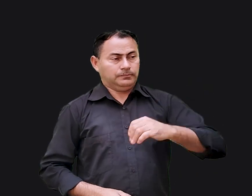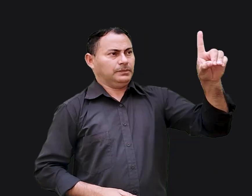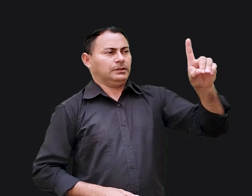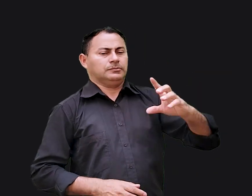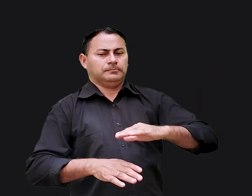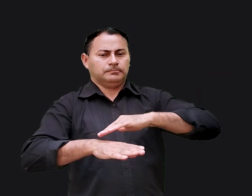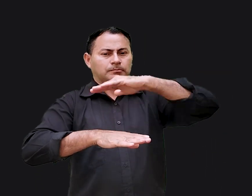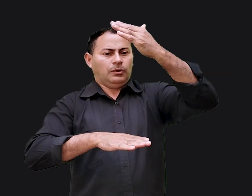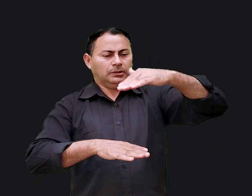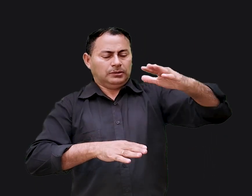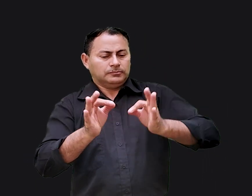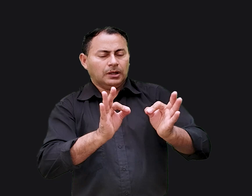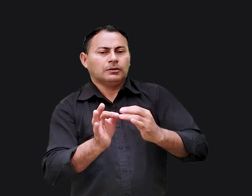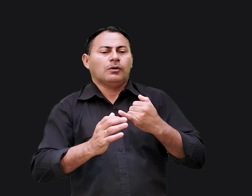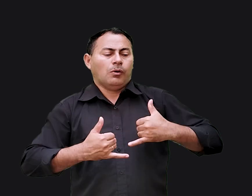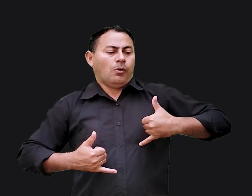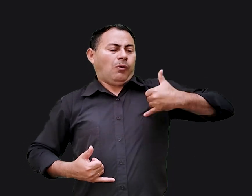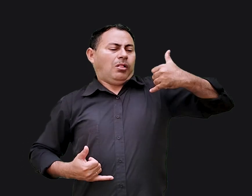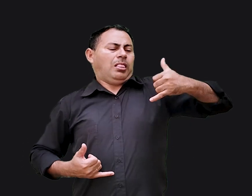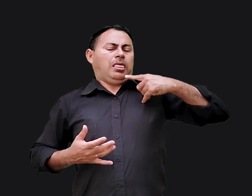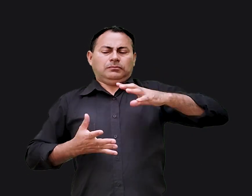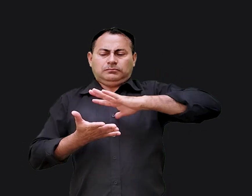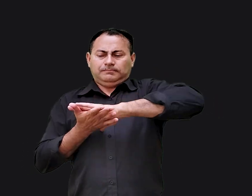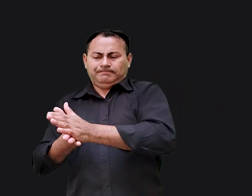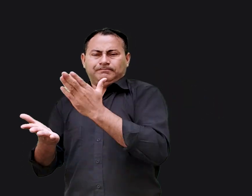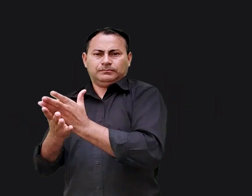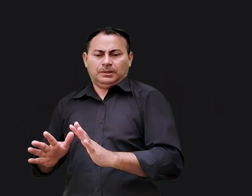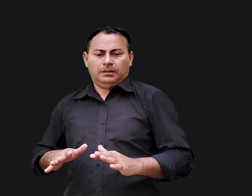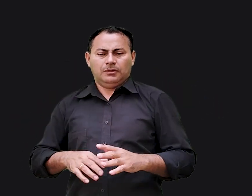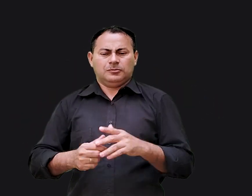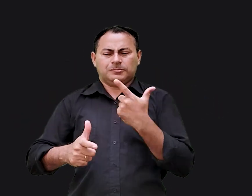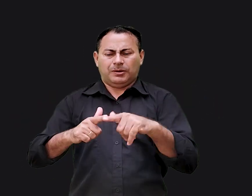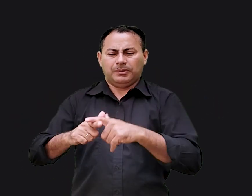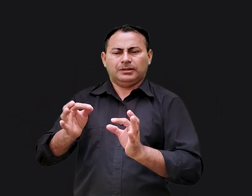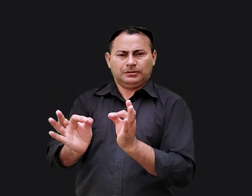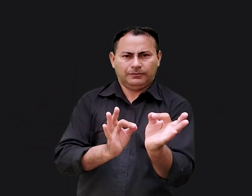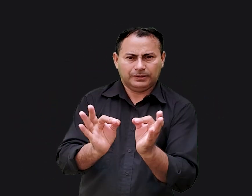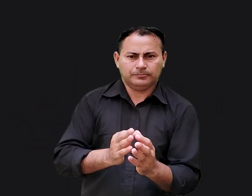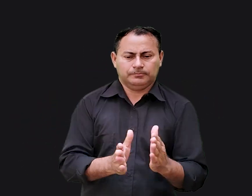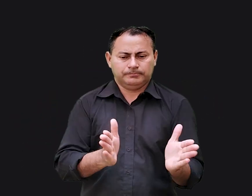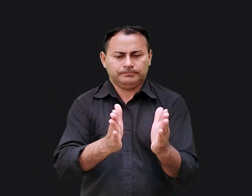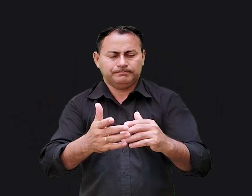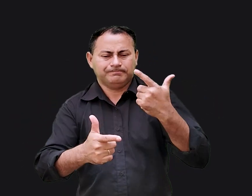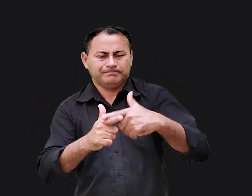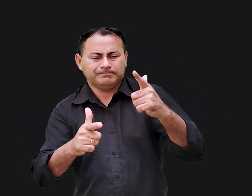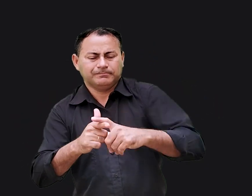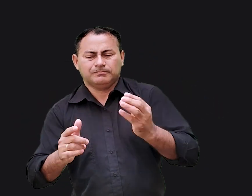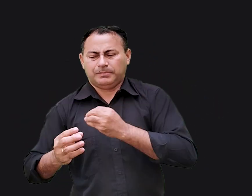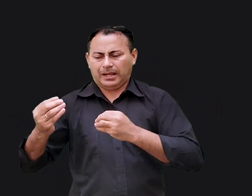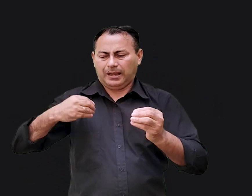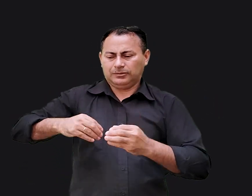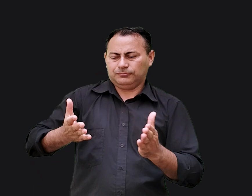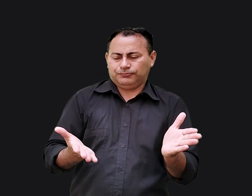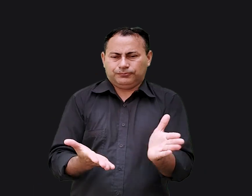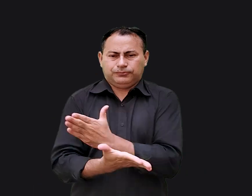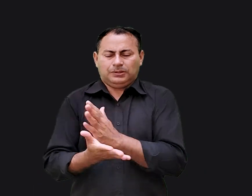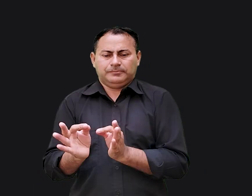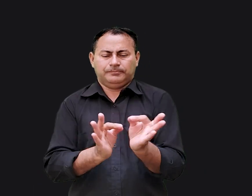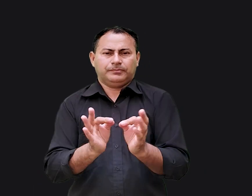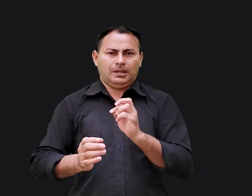vida cujas montanhas do orgulho serão niveladas. Os vales serão preenchidos. Os caminhos tortos do pecado serão endireitados, e a